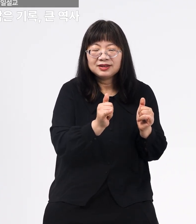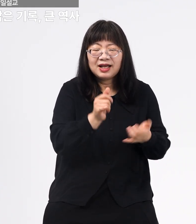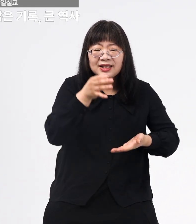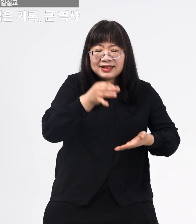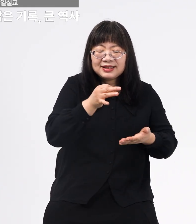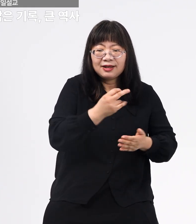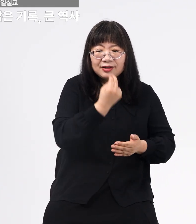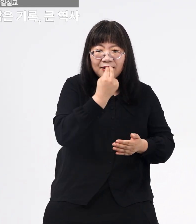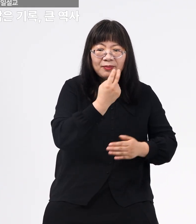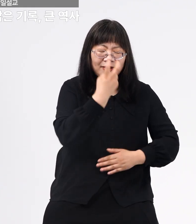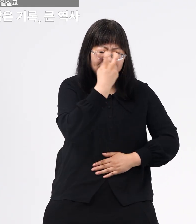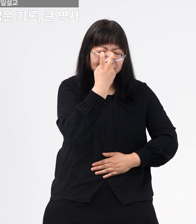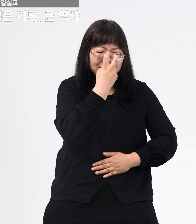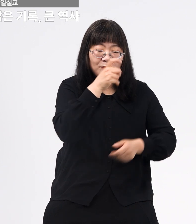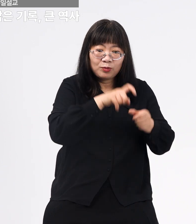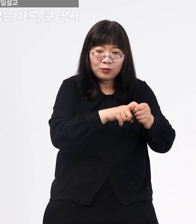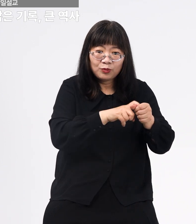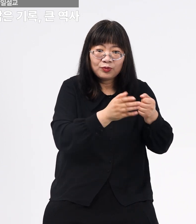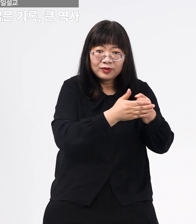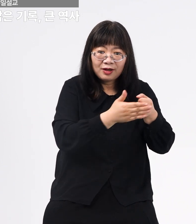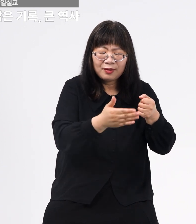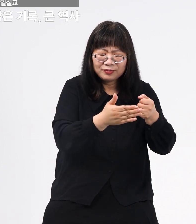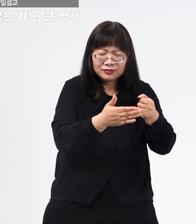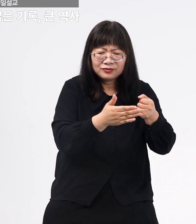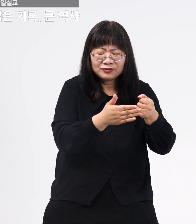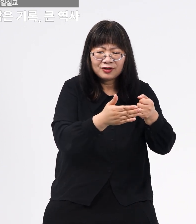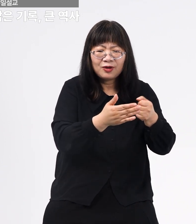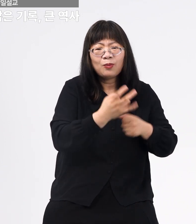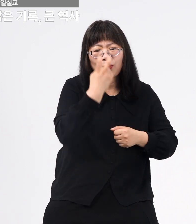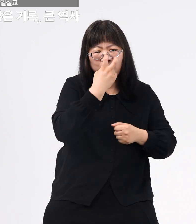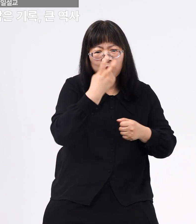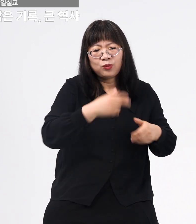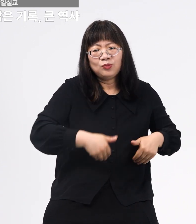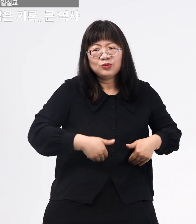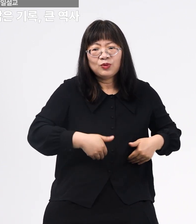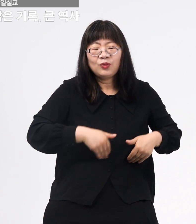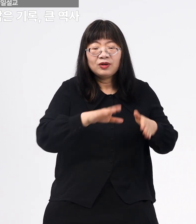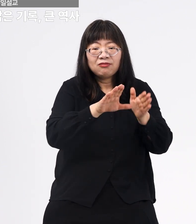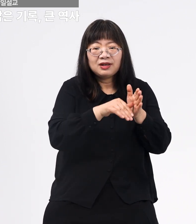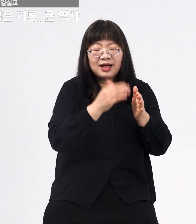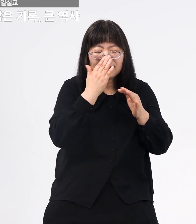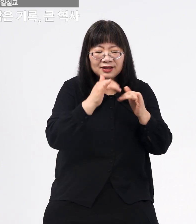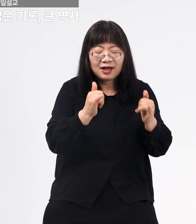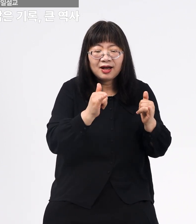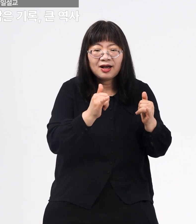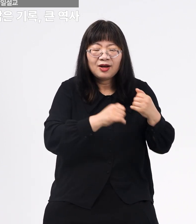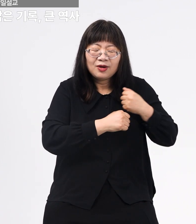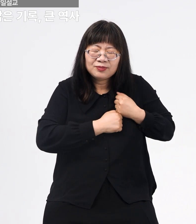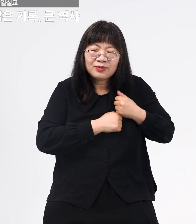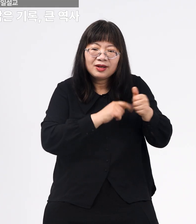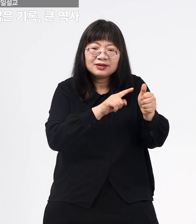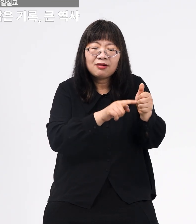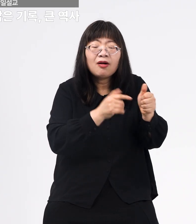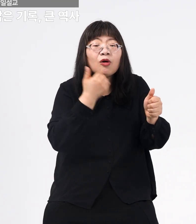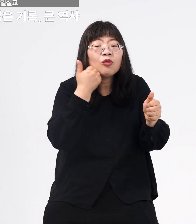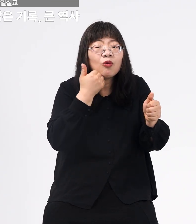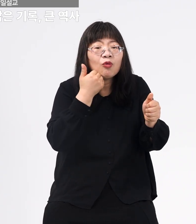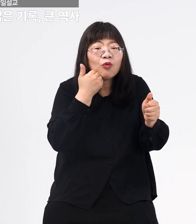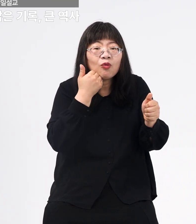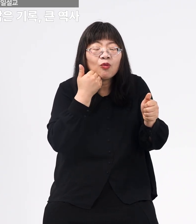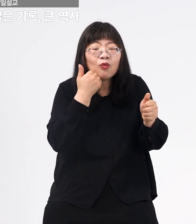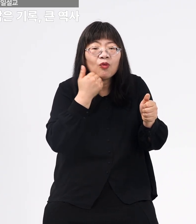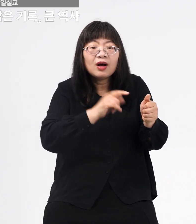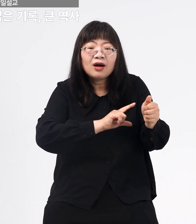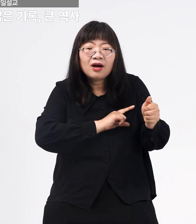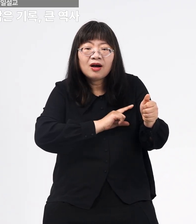재산과 생명을 지키기 위해서 보호해야 될 텐데 그때 이스라엘의 국방부 장관이 누구였는가 하면